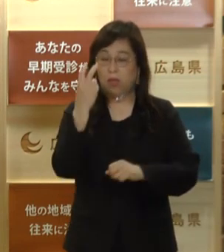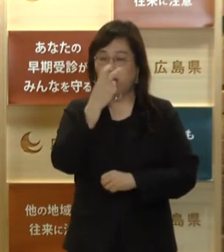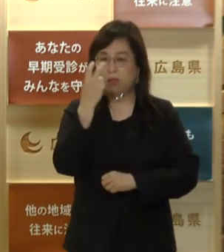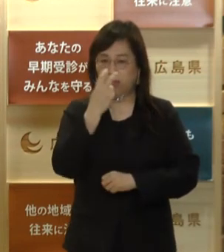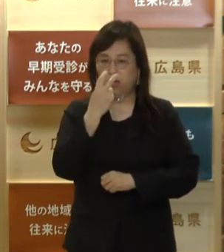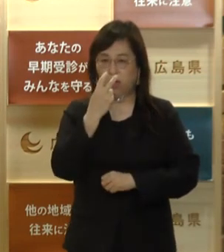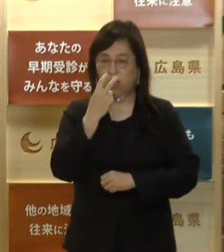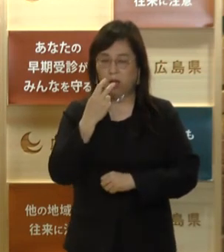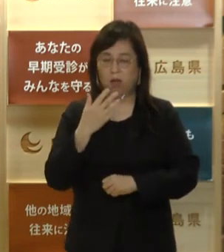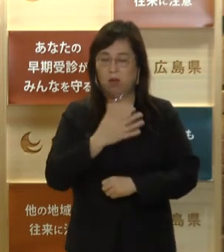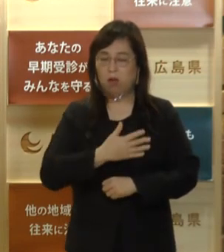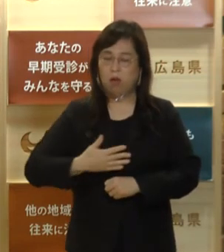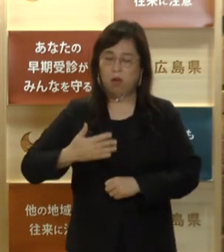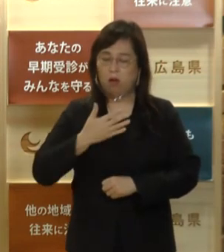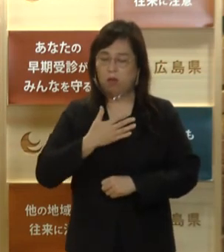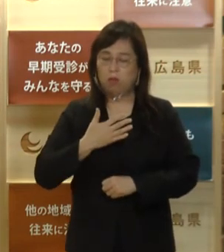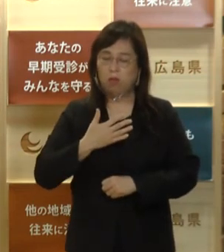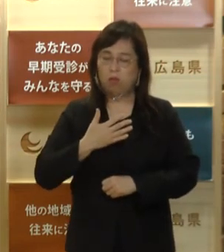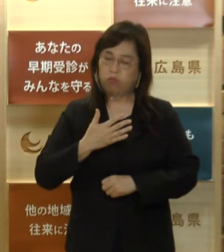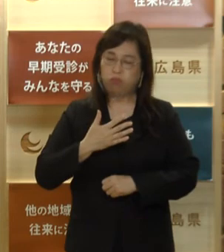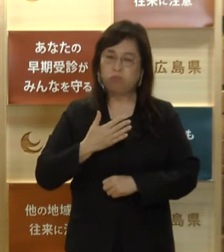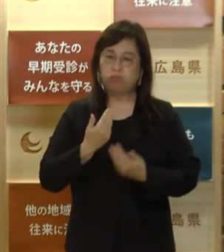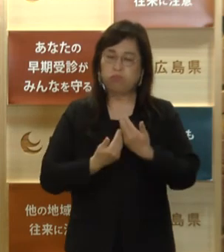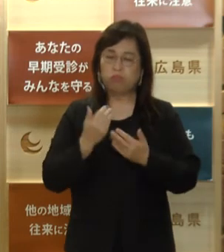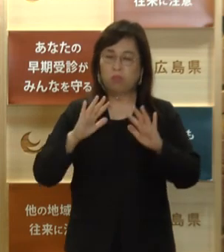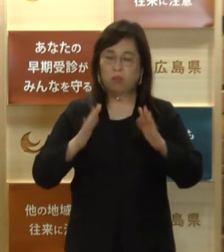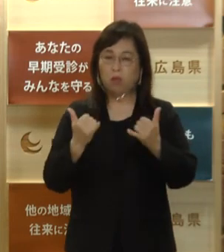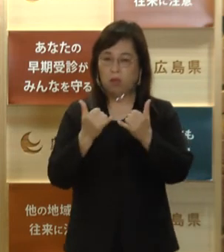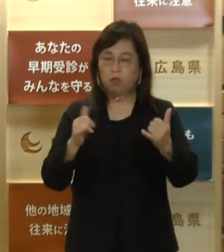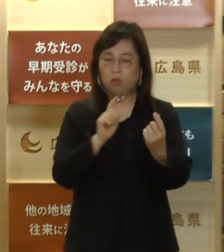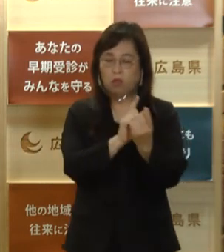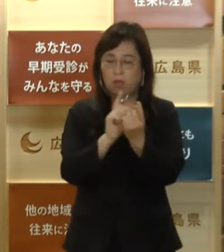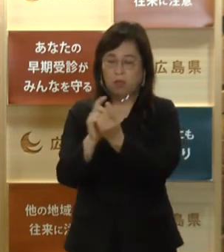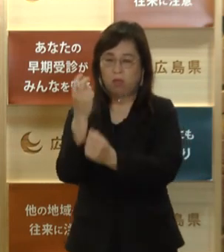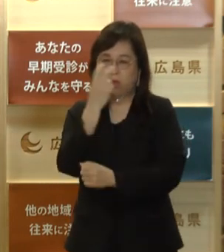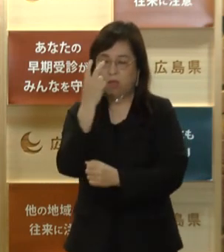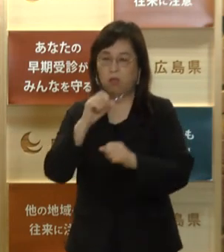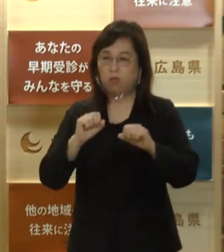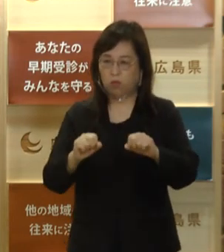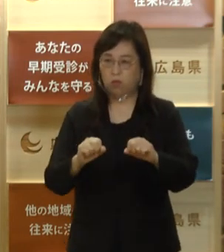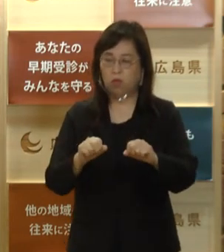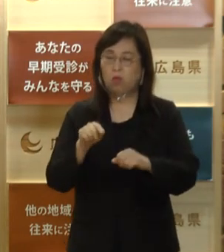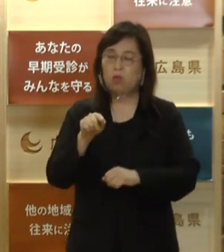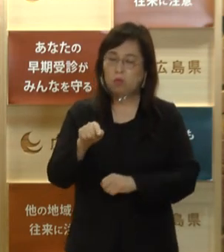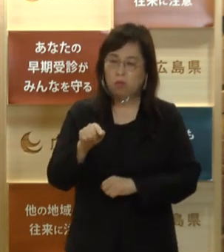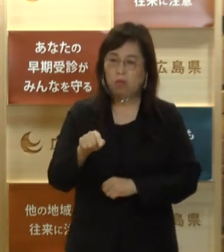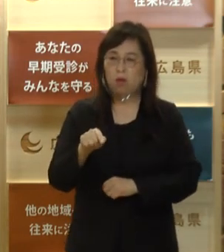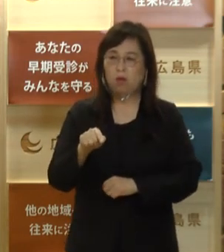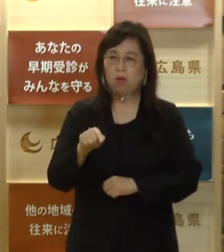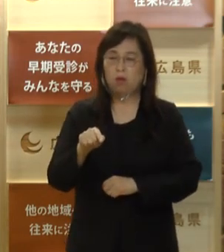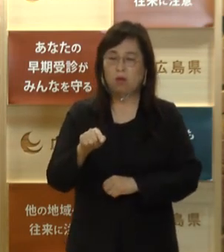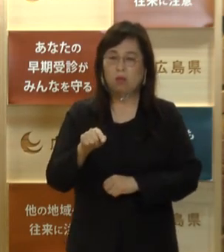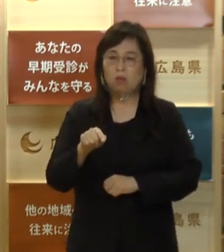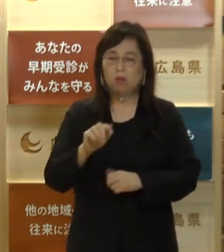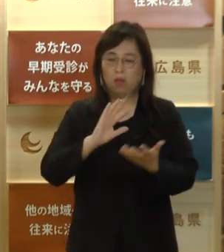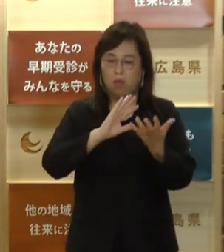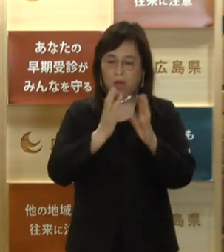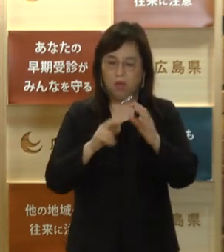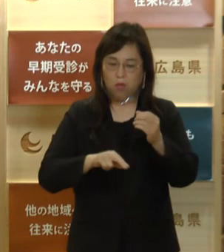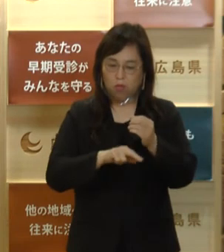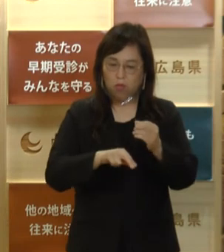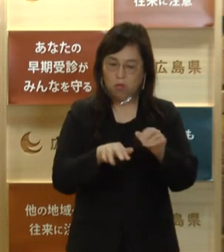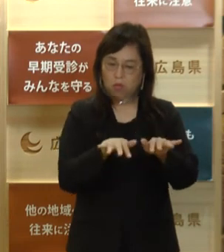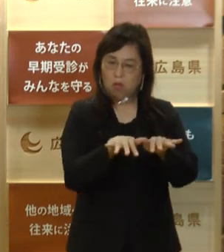への、検査というのがですね、この変異株の感染拡大に感染拡大防